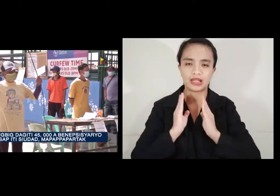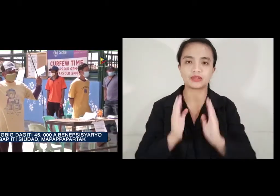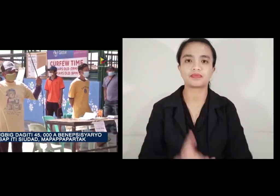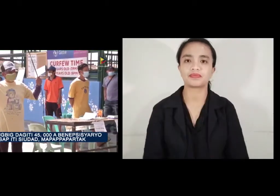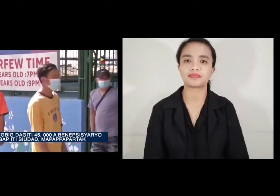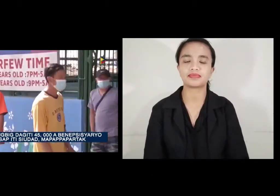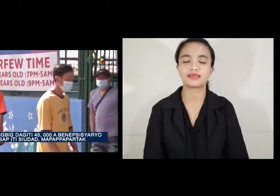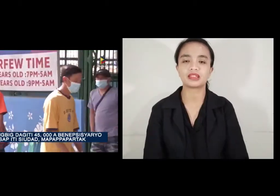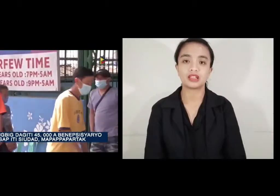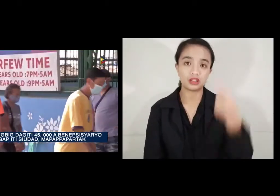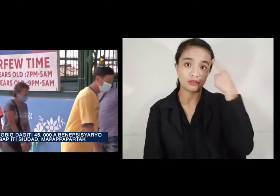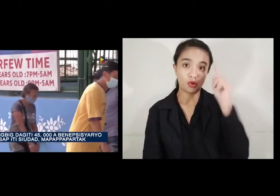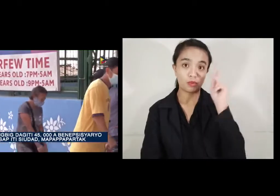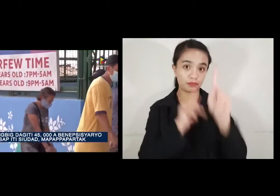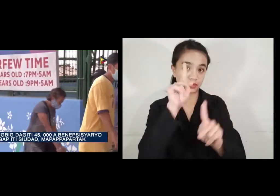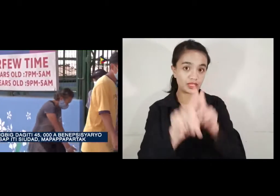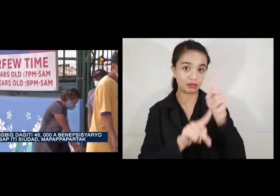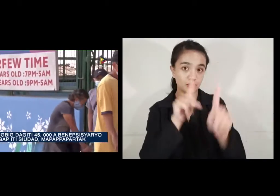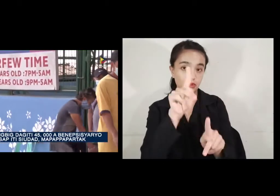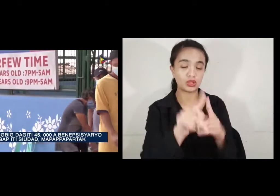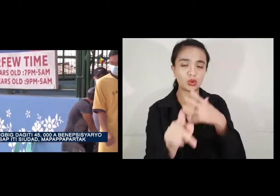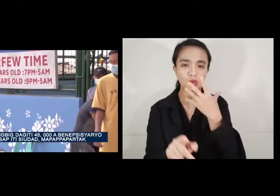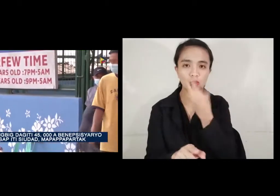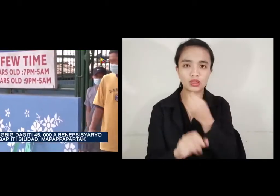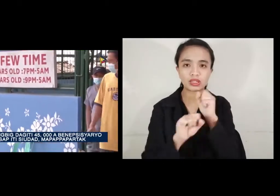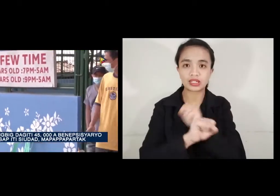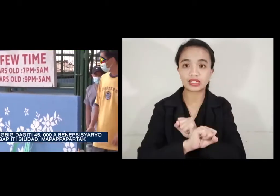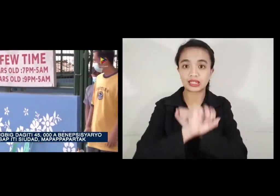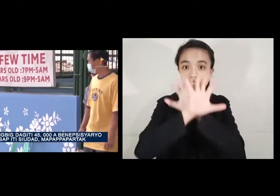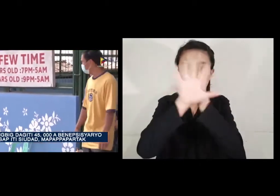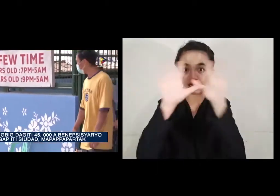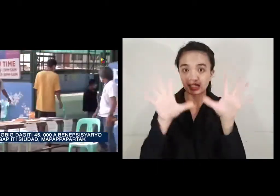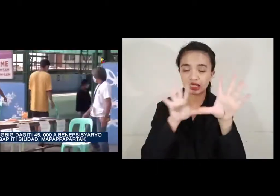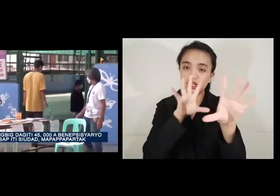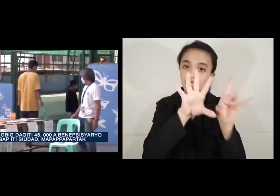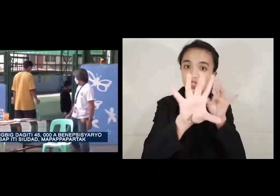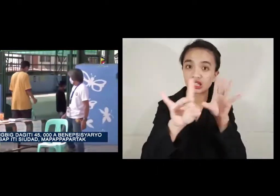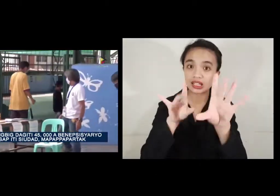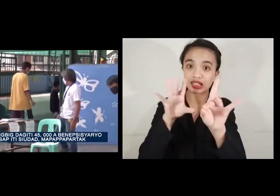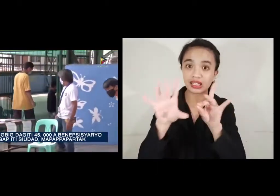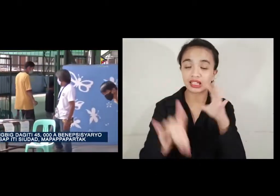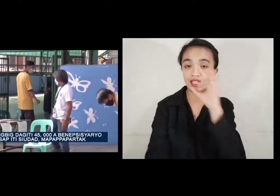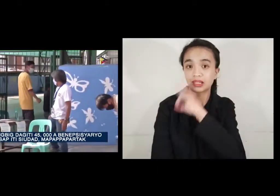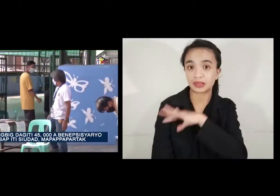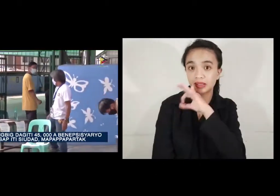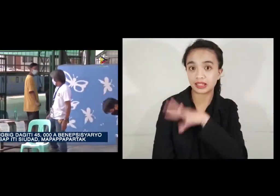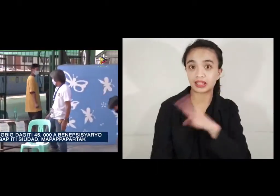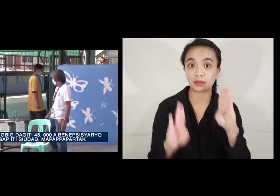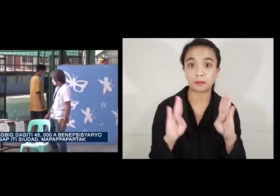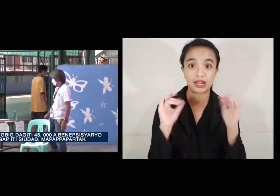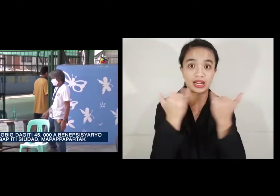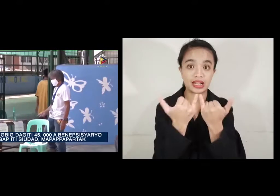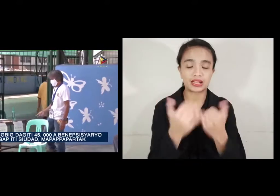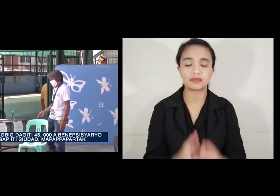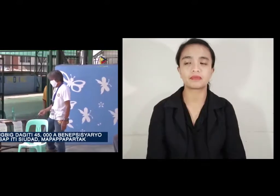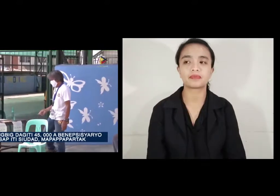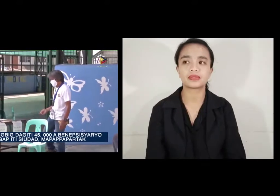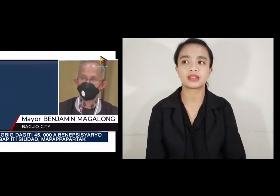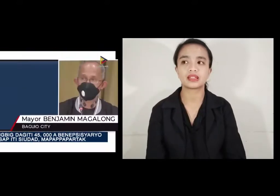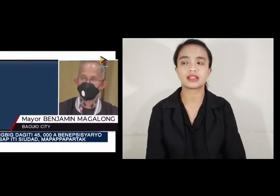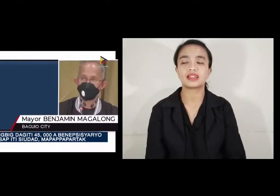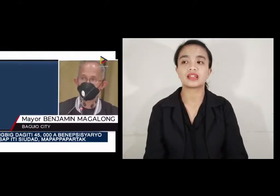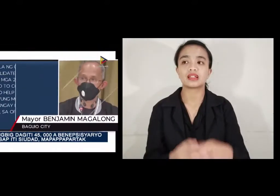ditoy syudad. Para met kadagiti kailyan a mangayat a malawlawagan iti panakapili kadagiti benepisaryo iti barangay